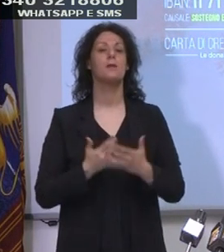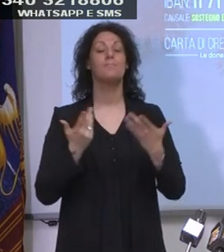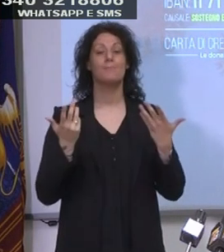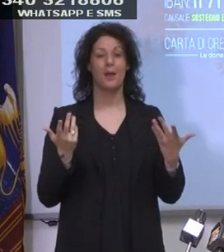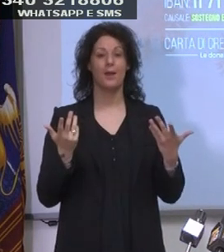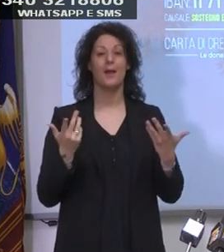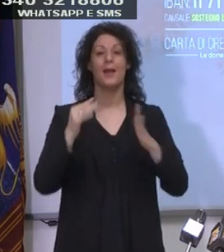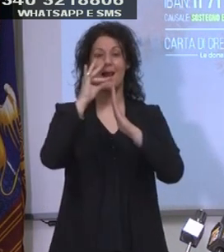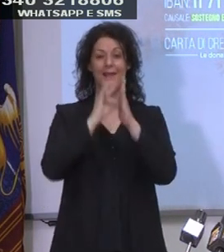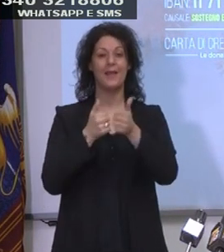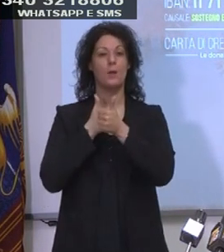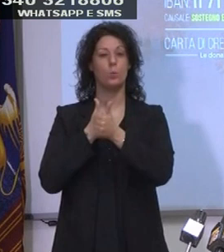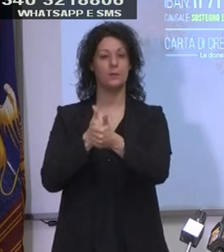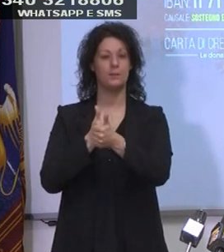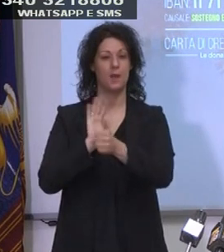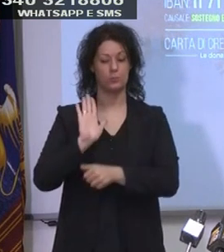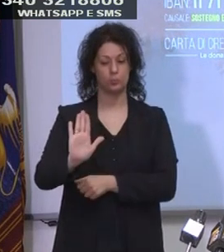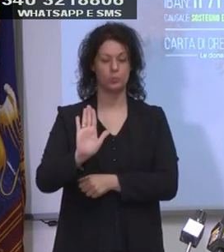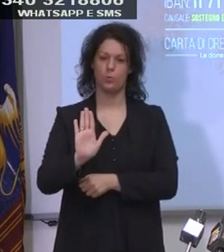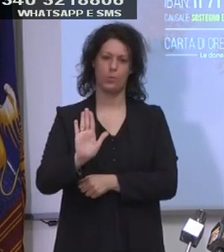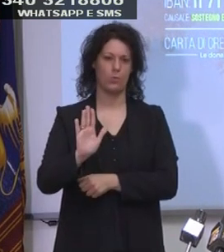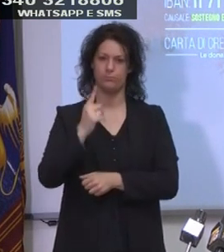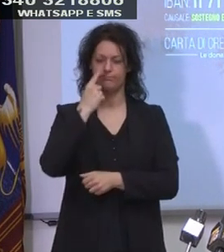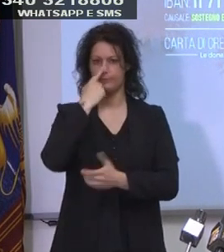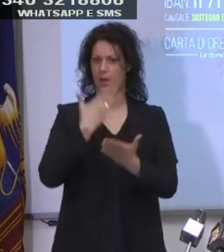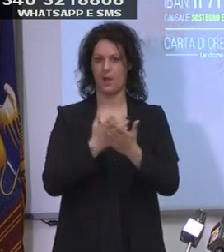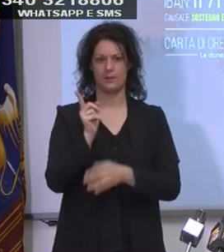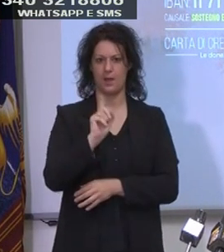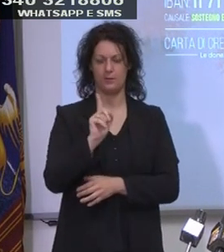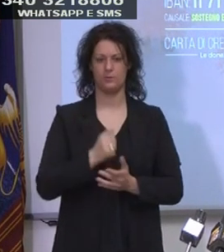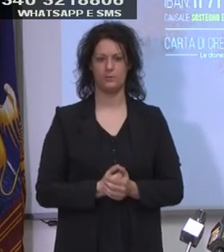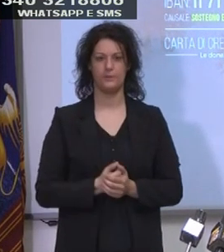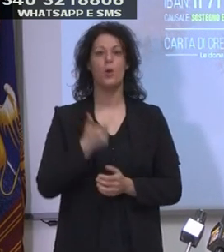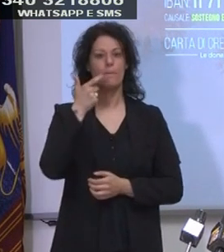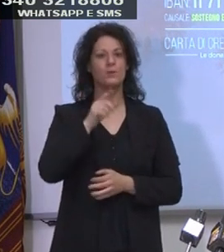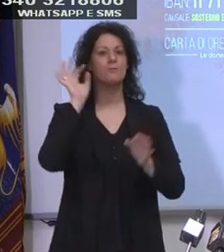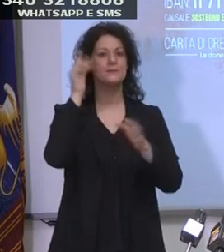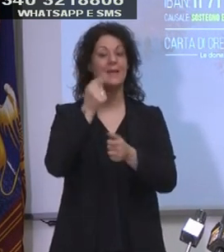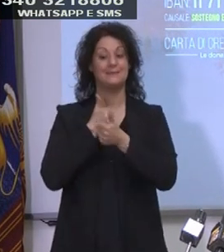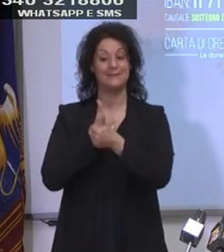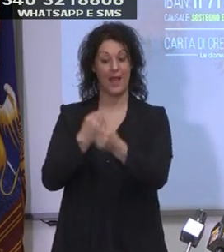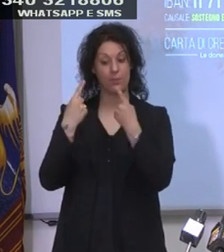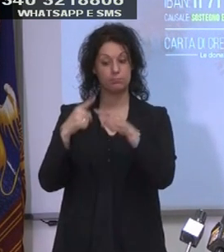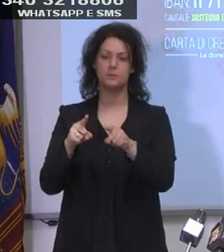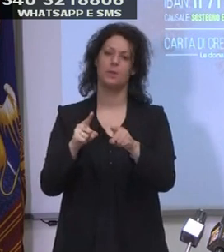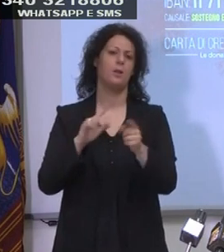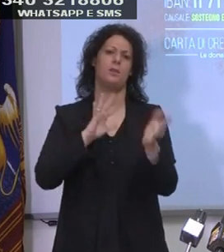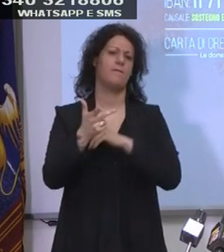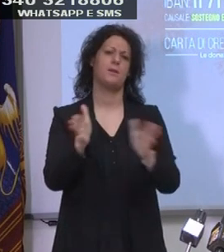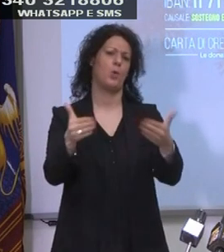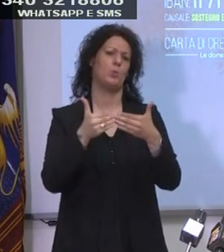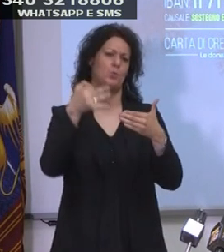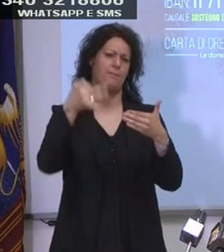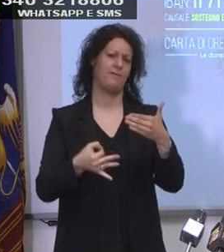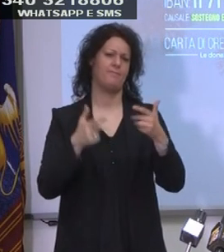alcuni contesti, in certi comparti, sono inapplicabili, o meglio, si applicano, ma non si apre. Il tema della spiaggia è uno